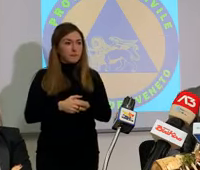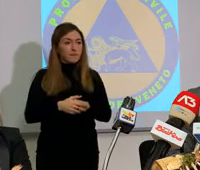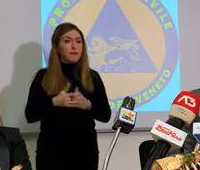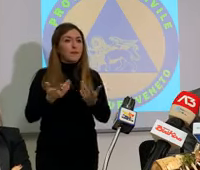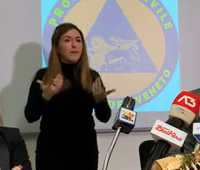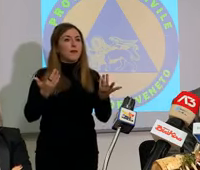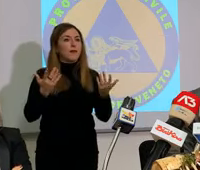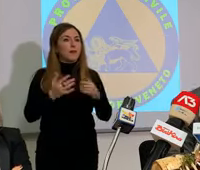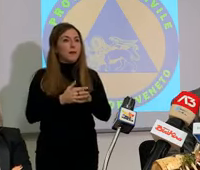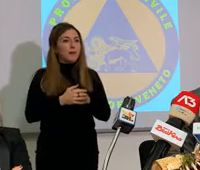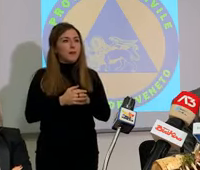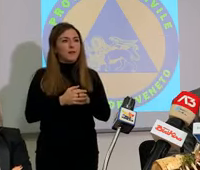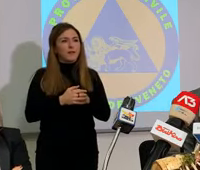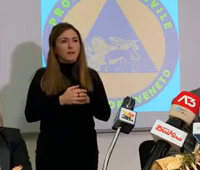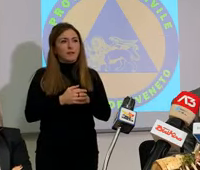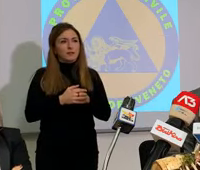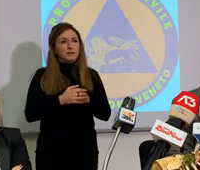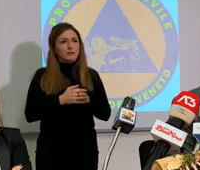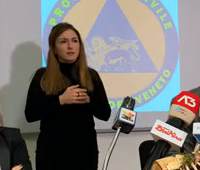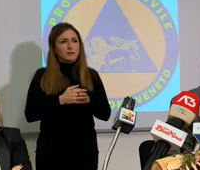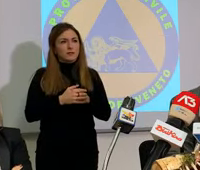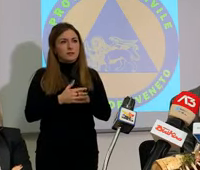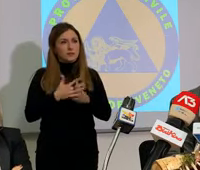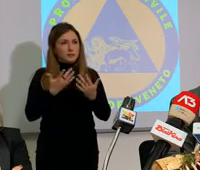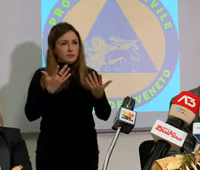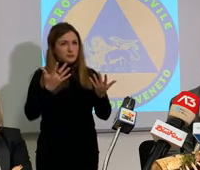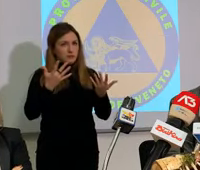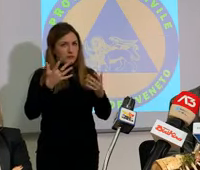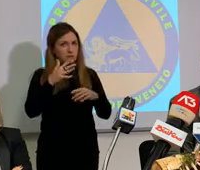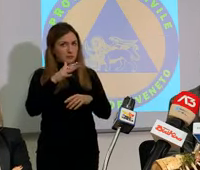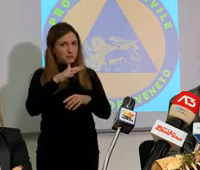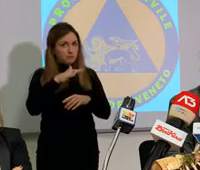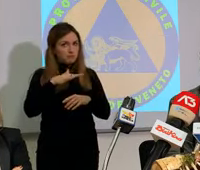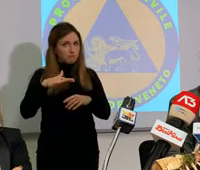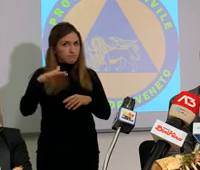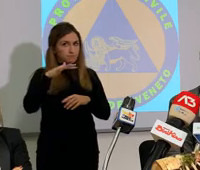gialla non vorrei che qualcuno pensasse che fosse qualcosa di diverso